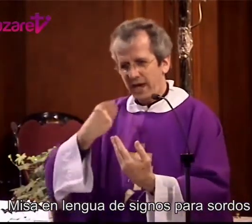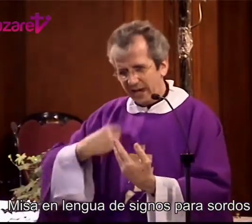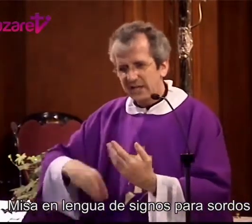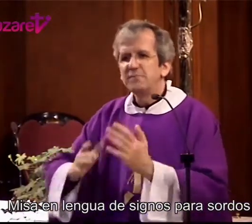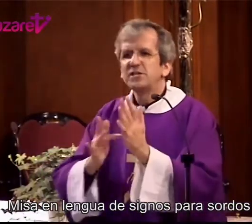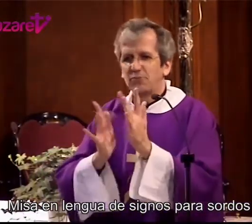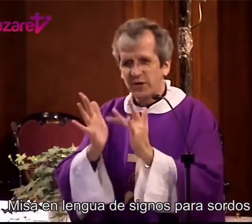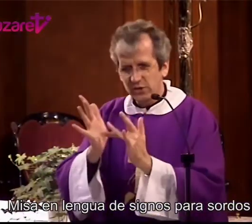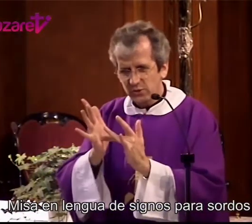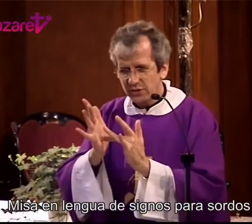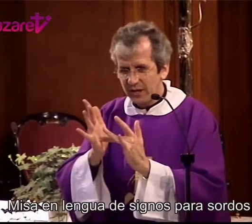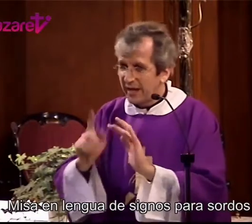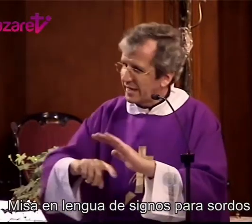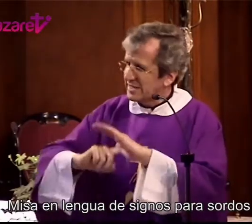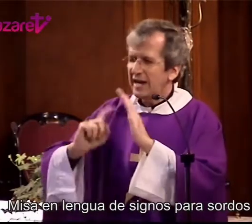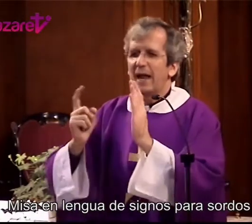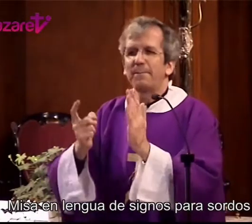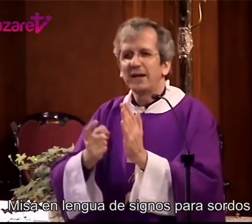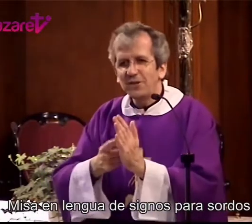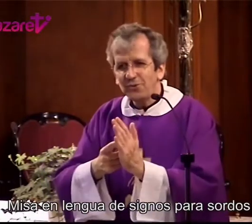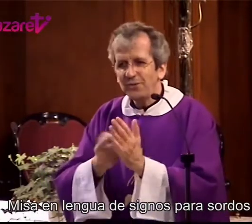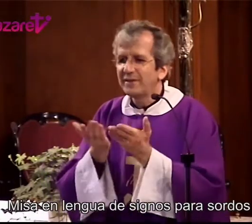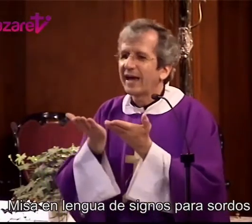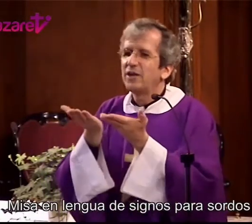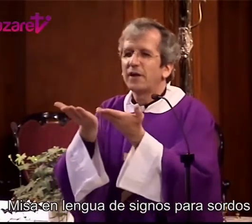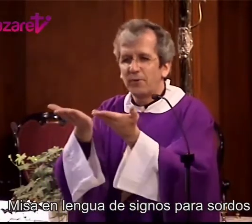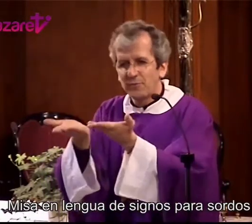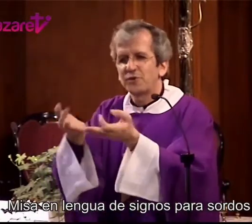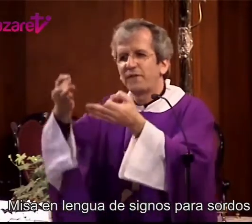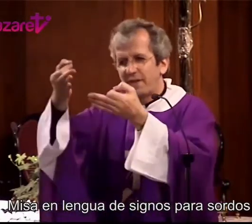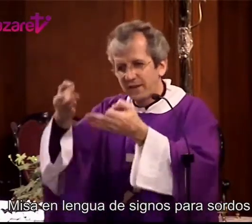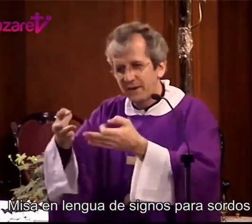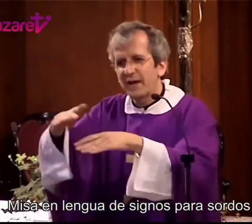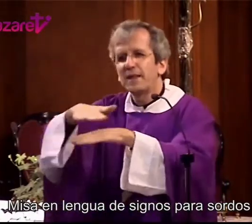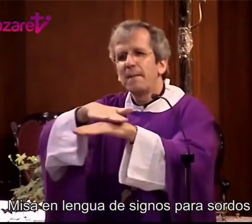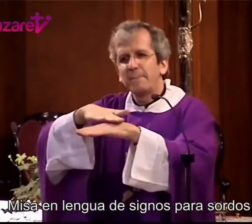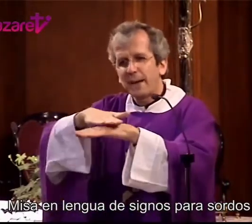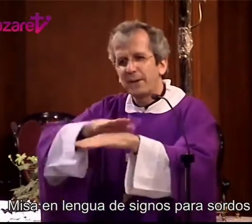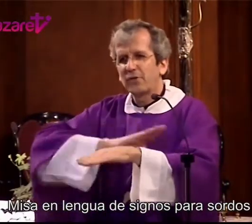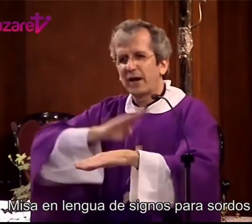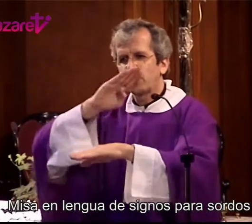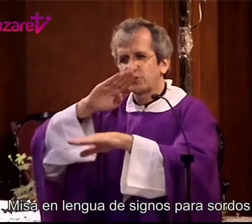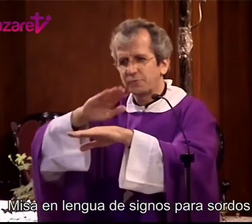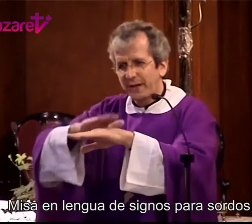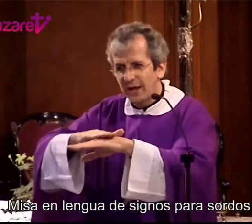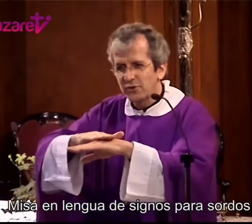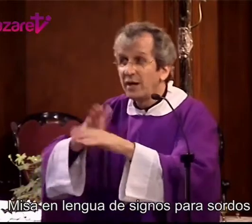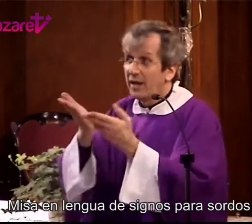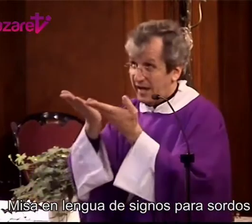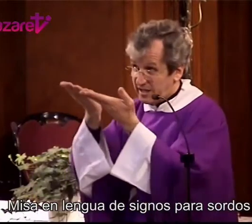el mismo Jesús, que es la plenitud de aquello que podemos ofrecer de verdad para perdonar nuestros pecados, es la